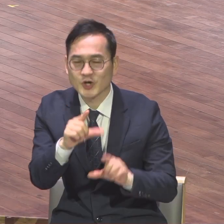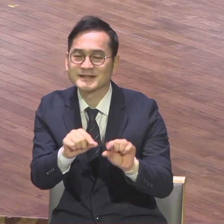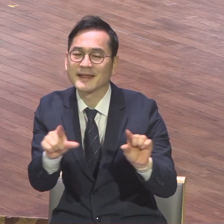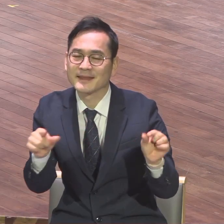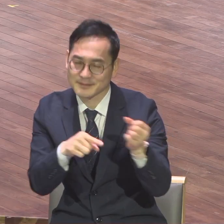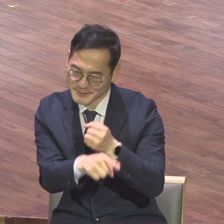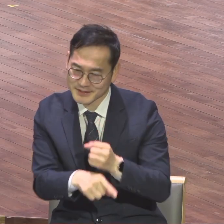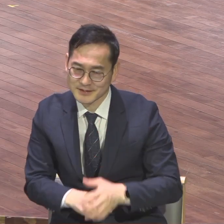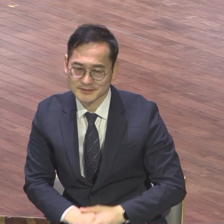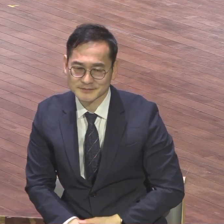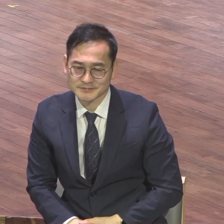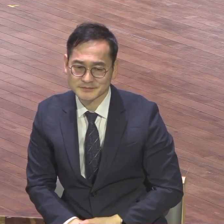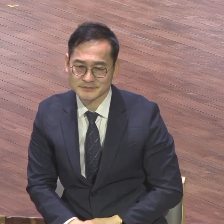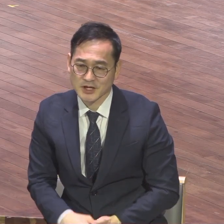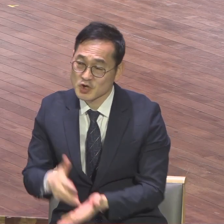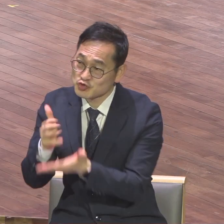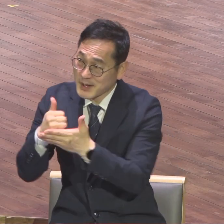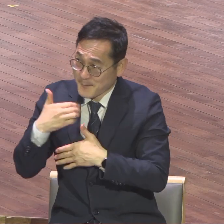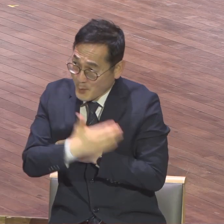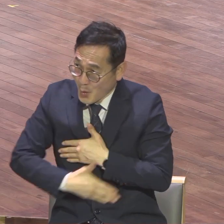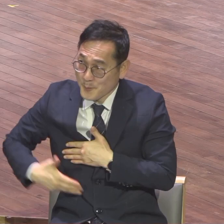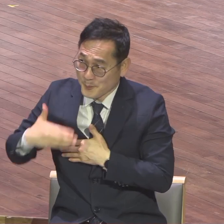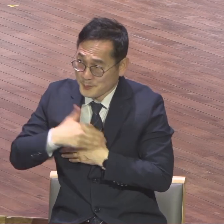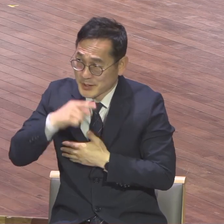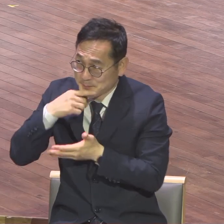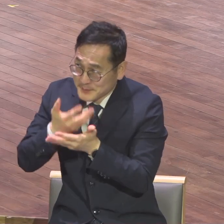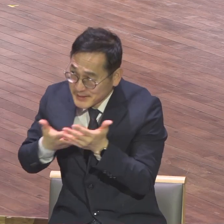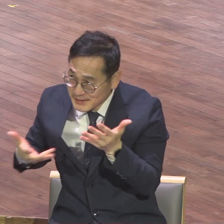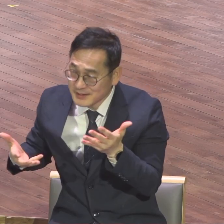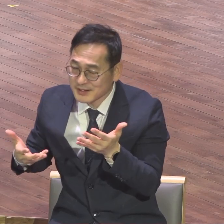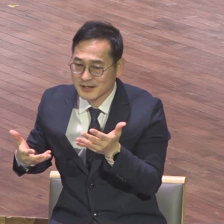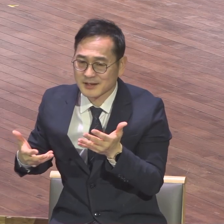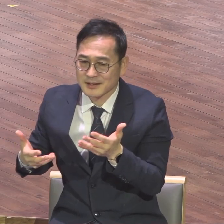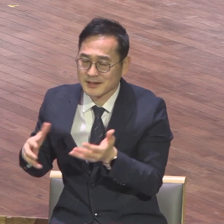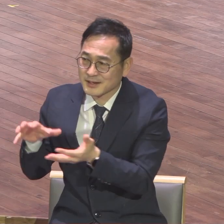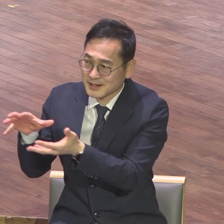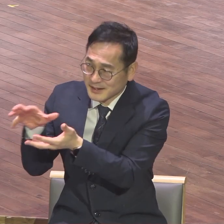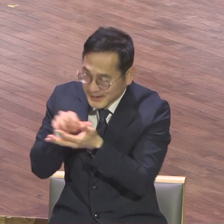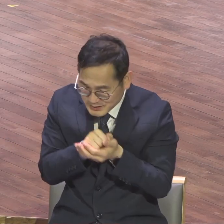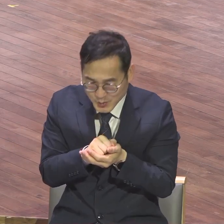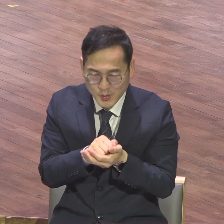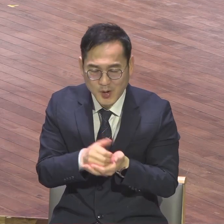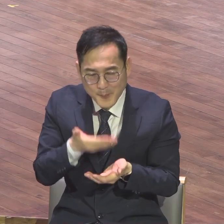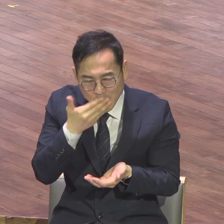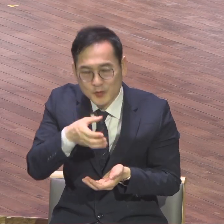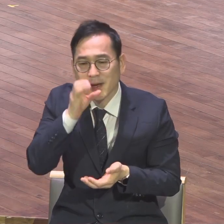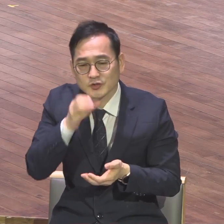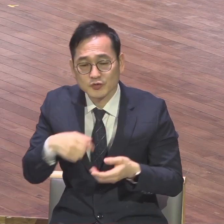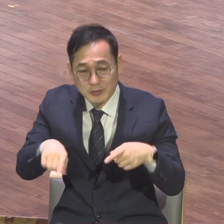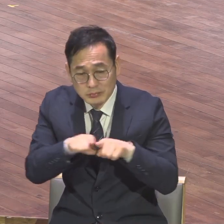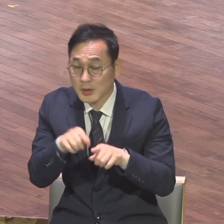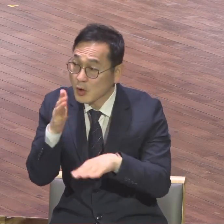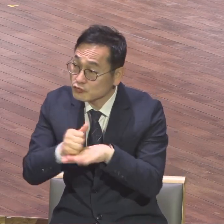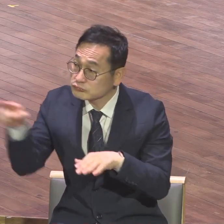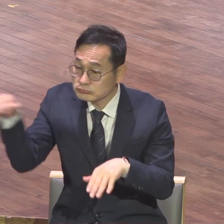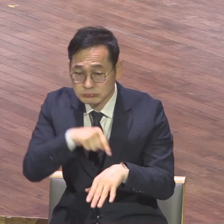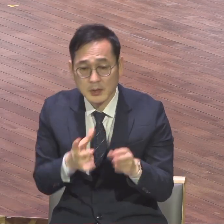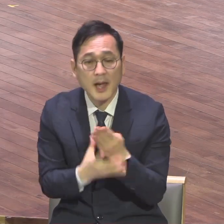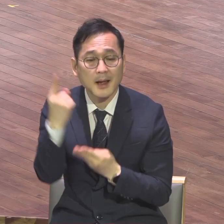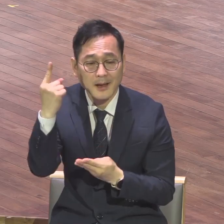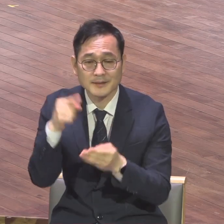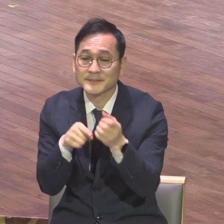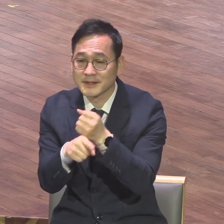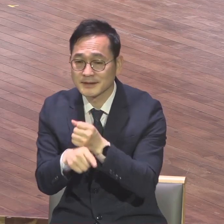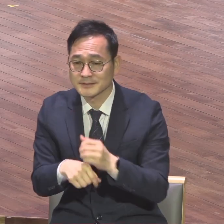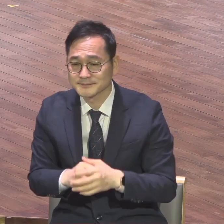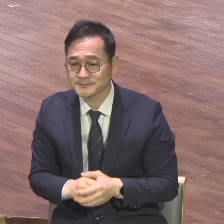먹고 마시니까 같이 같은 가족이다, 영적 가족. 영생의 축복과 기쁨을 누리면서 그 축복